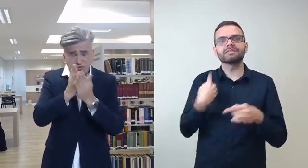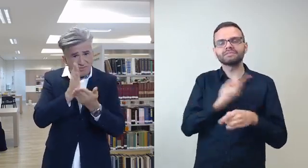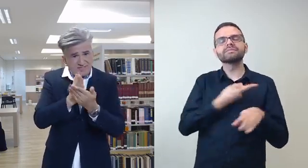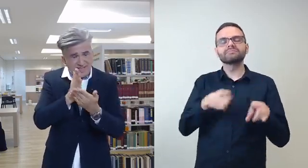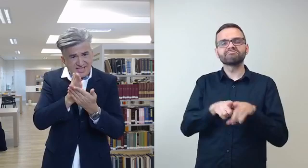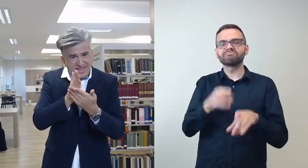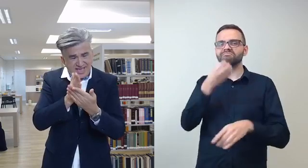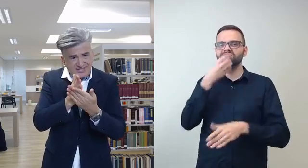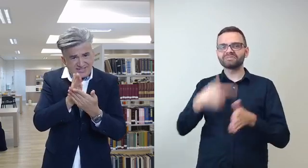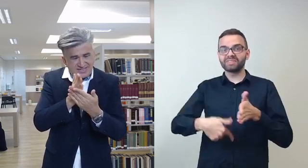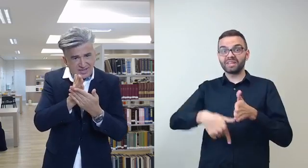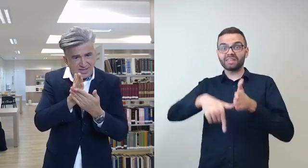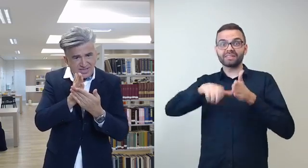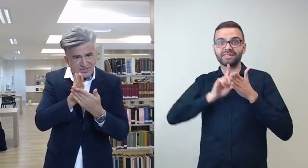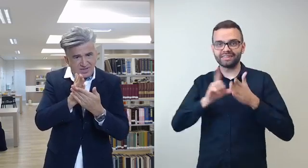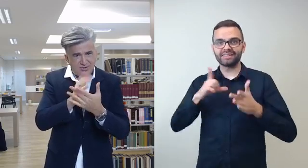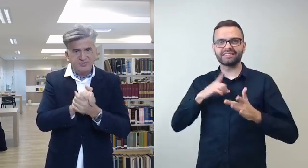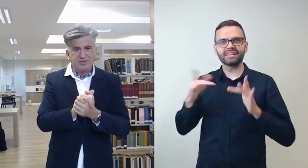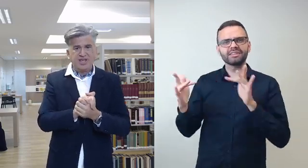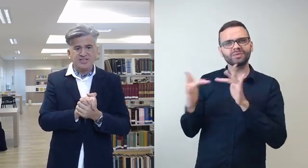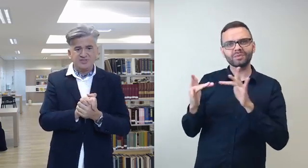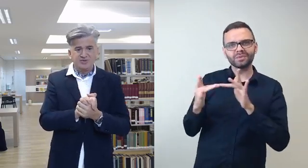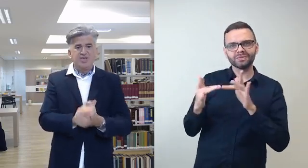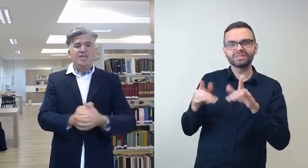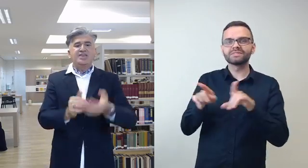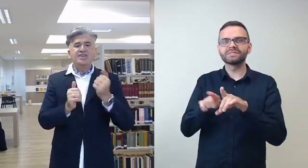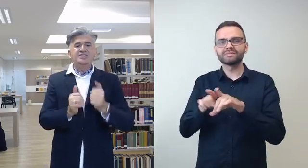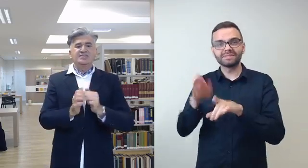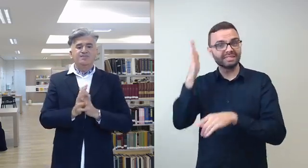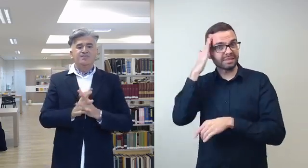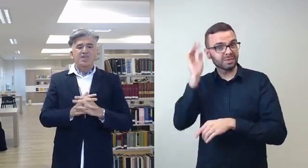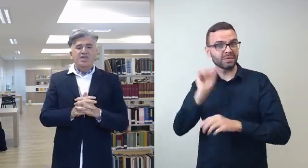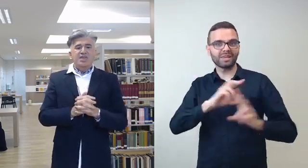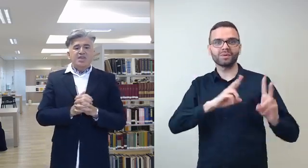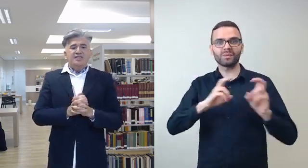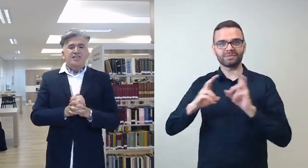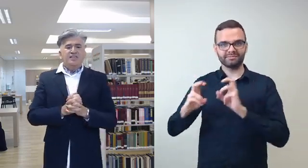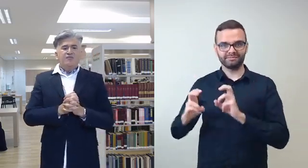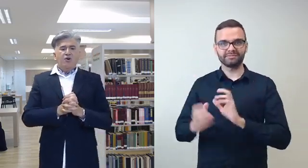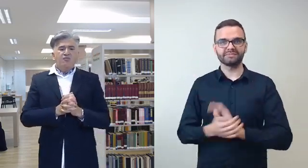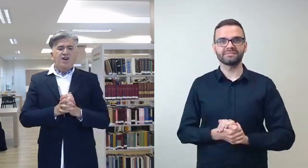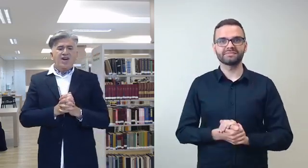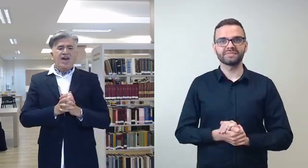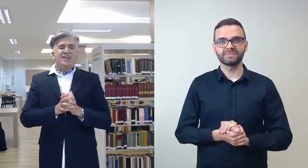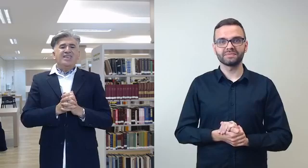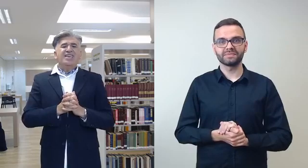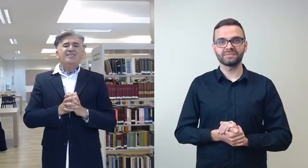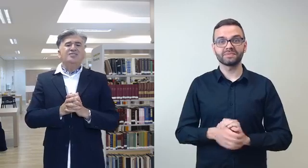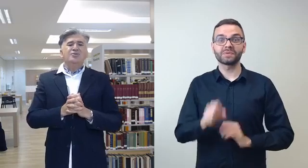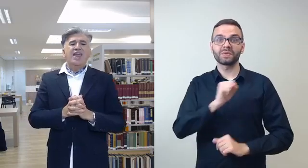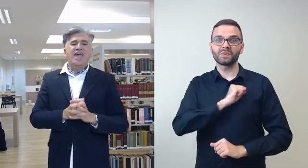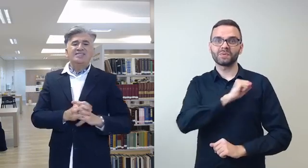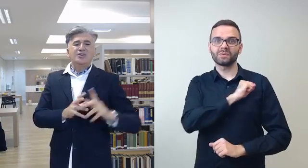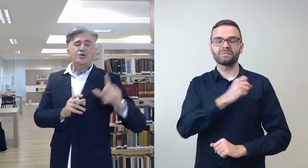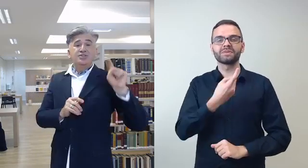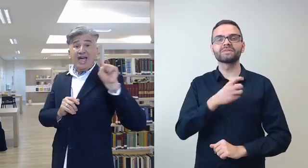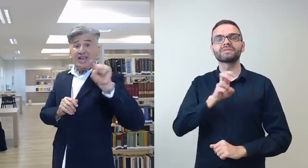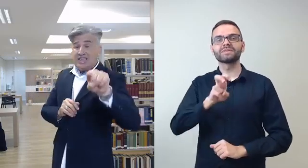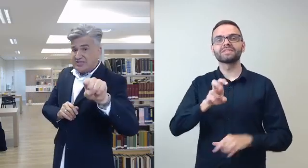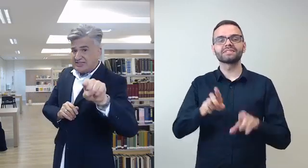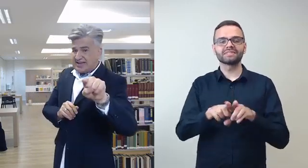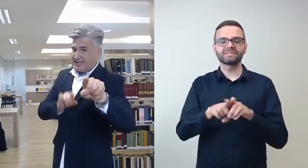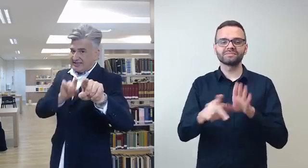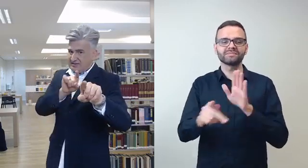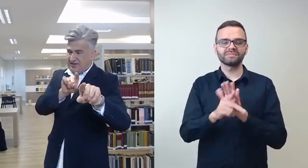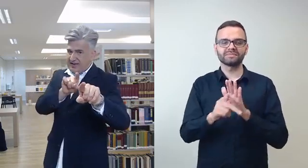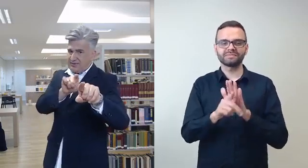vamos começar a criar esse sistema aqui, isso é profissionalismo. 15. Desenvolva a riqueza do léxico da língua